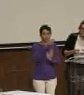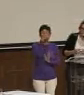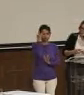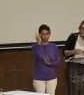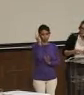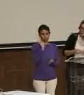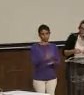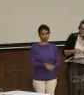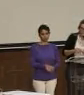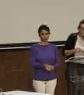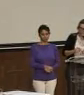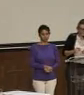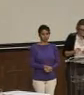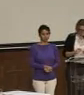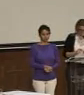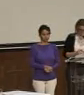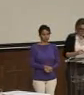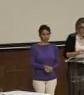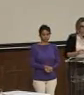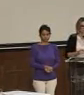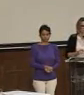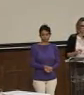Elcio.